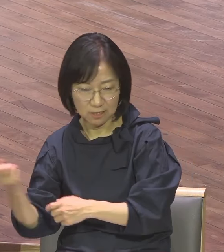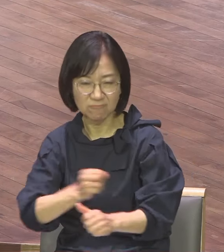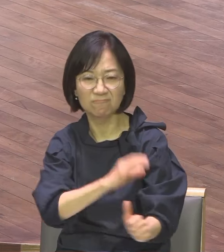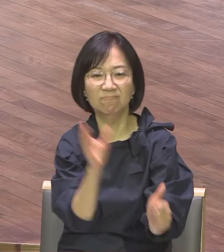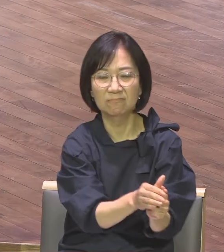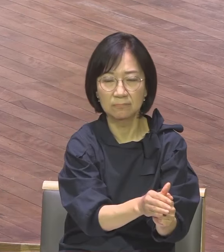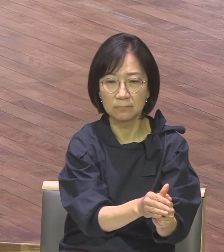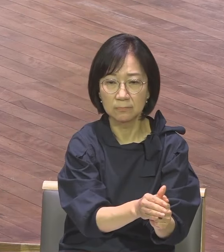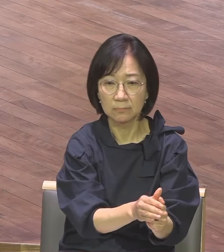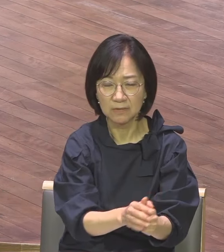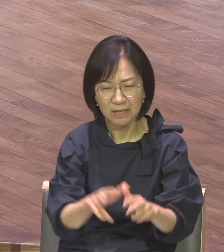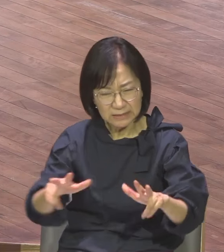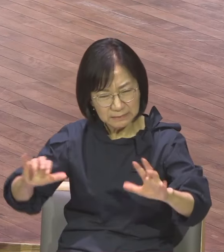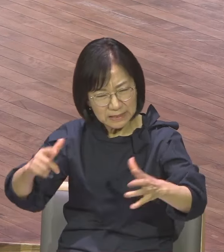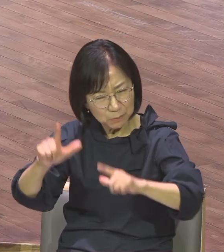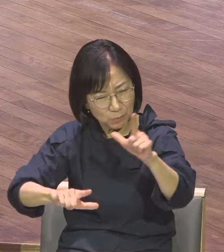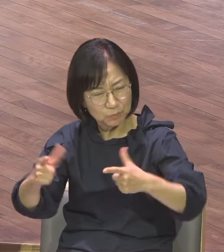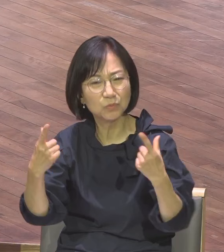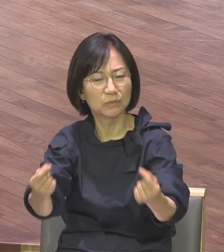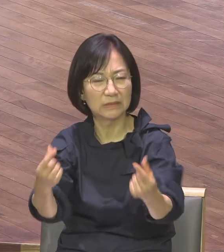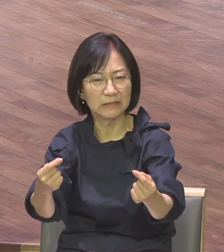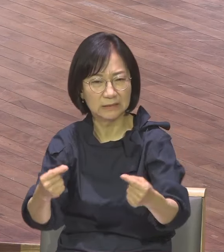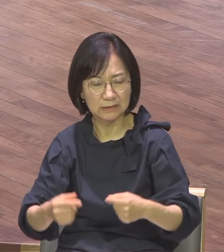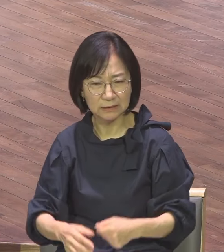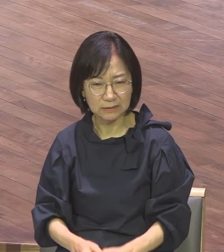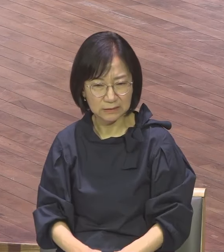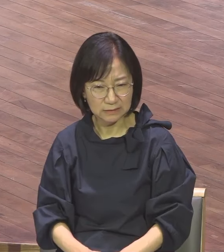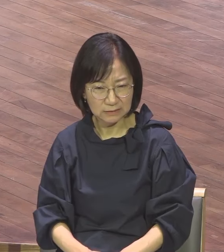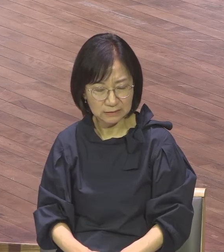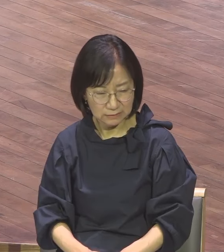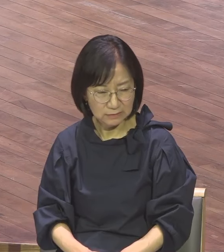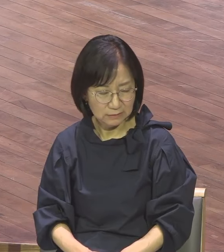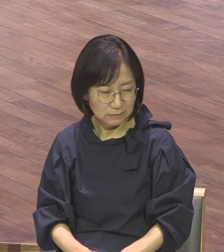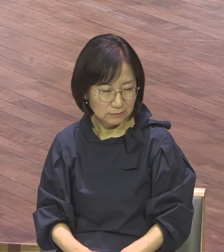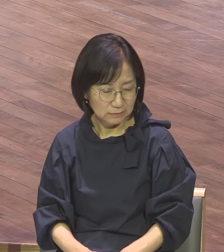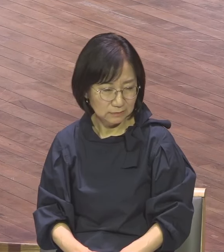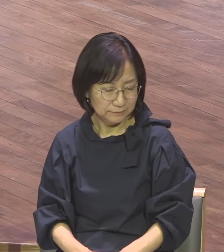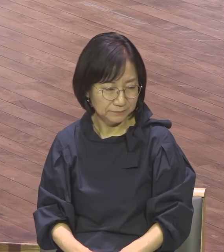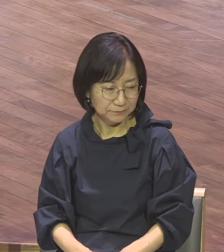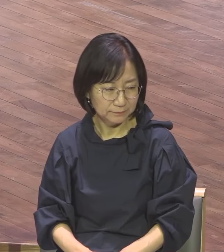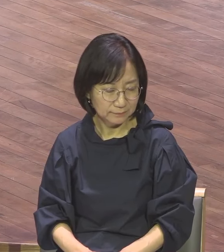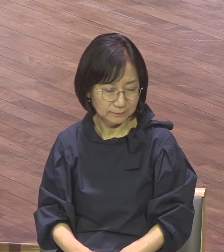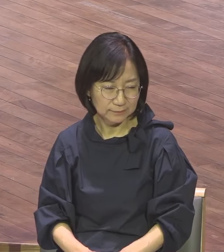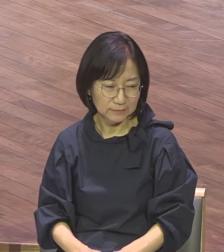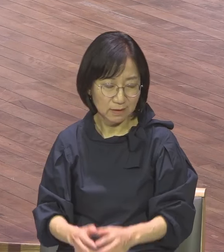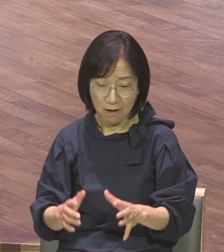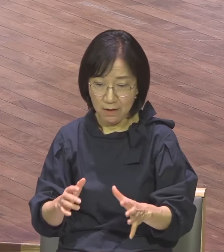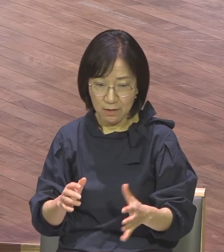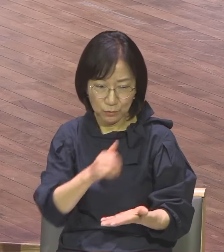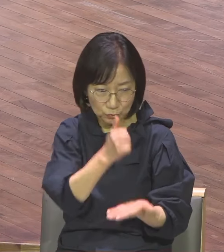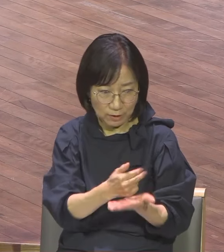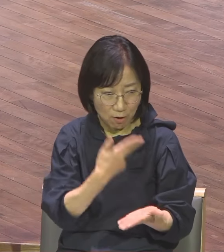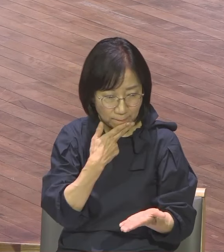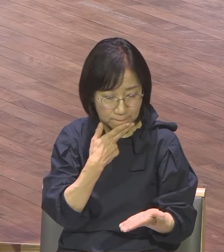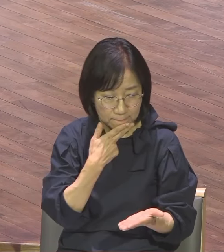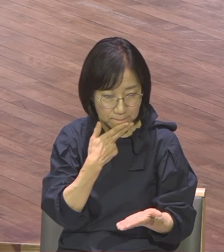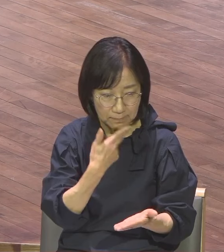이런 현실이잖아요. 유전 무죄, 무전 유죄잖아요. 지금 세상이.